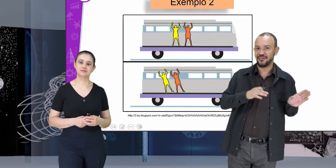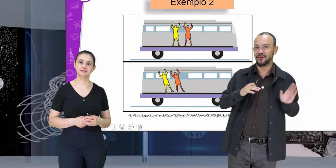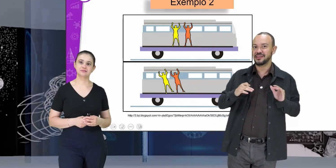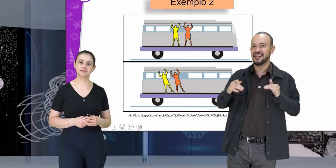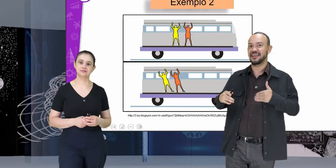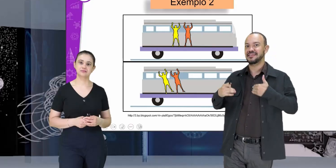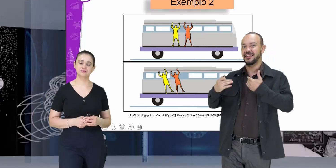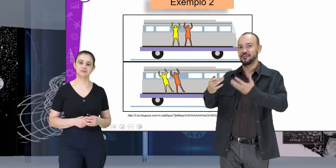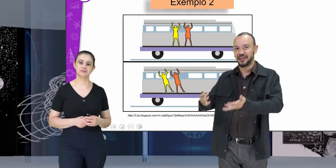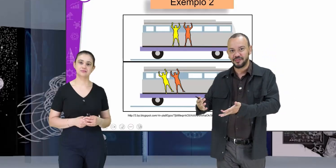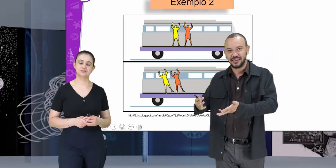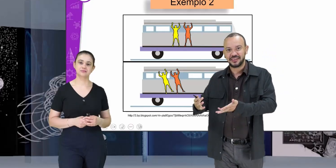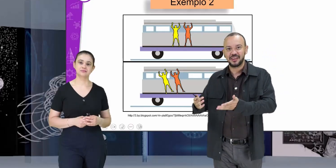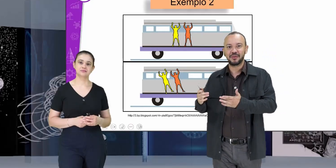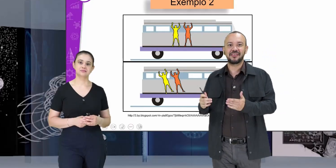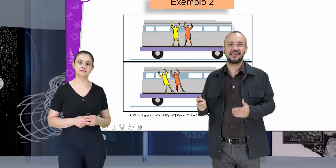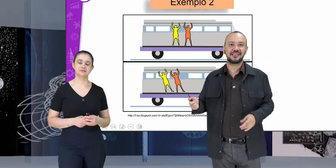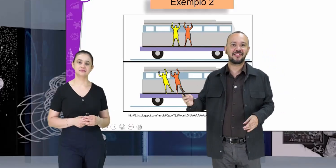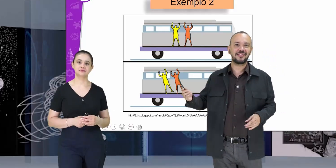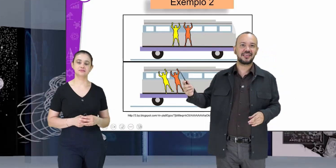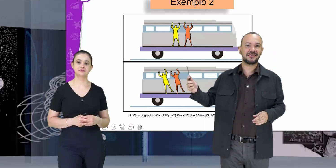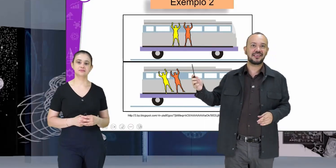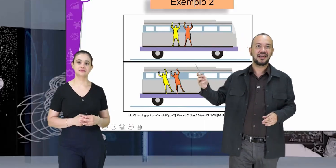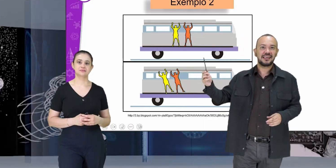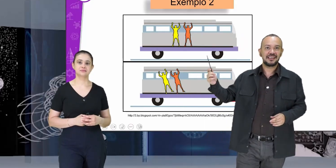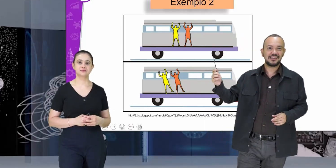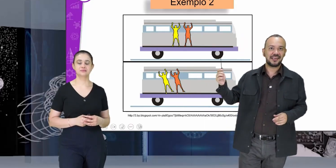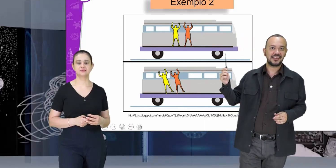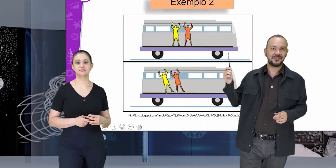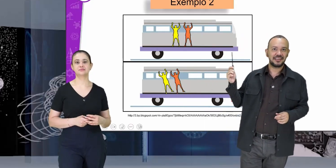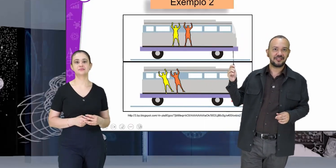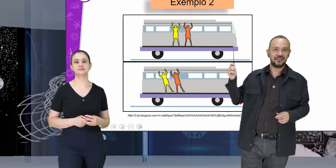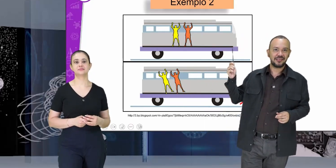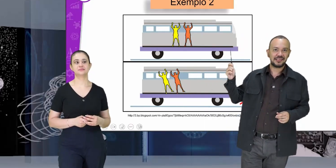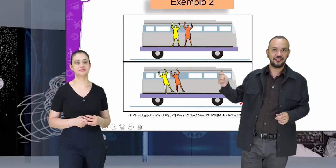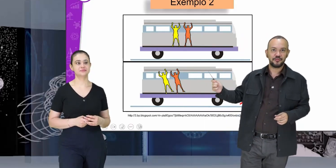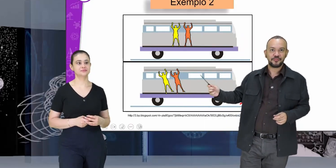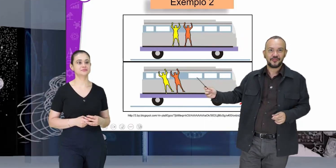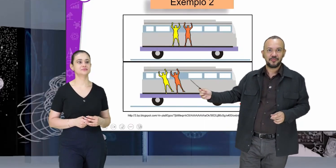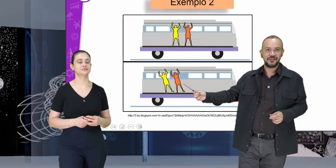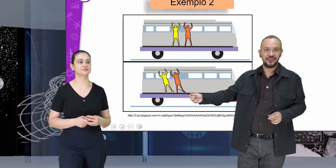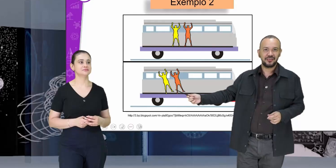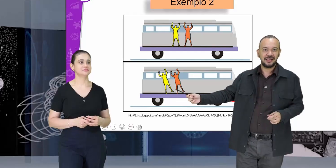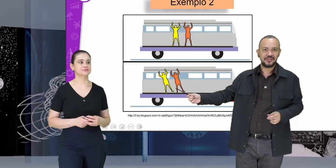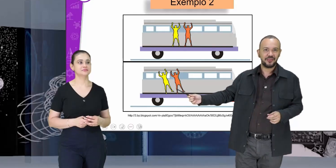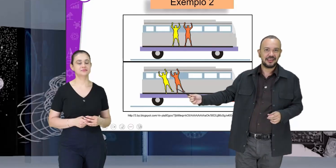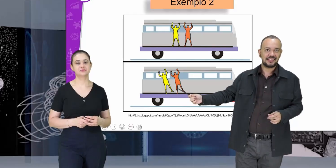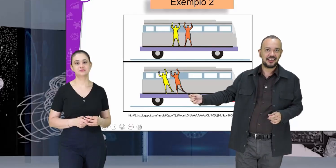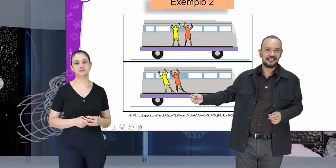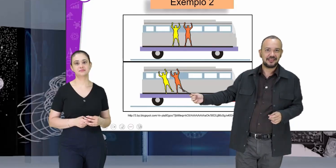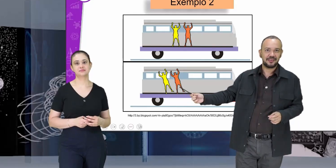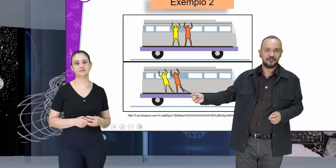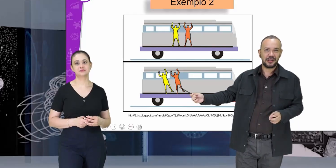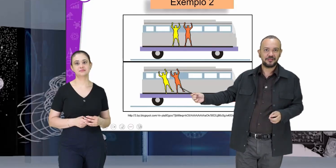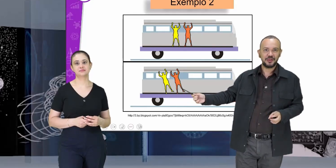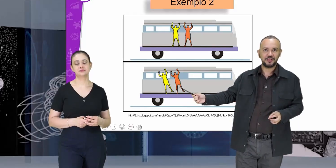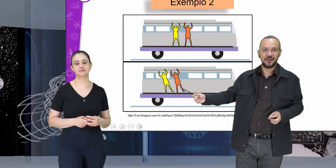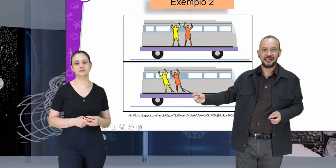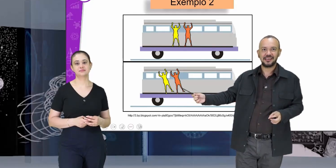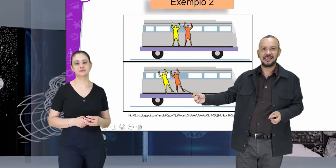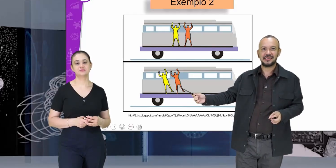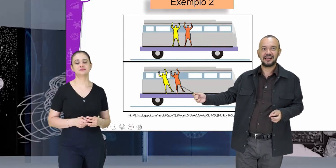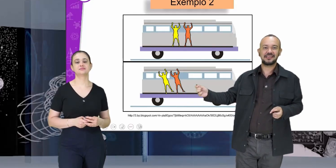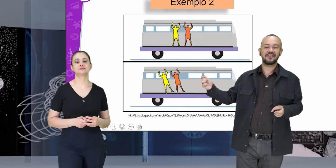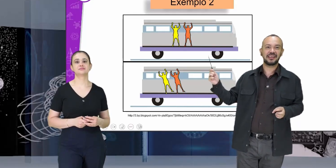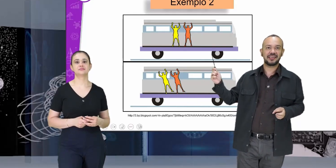trás, ou será lançado para frente, dependendo da circunstância. Nesse caso aqui, o que aconteceu? Professor, eles foram lançados brevemente